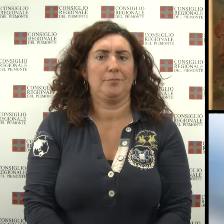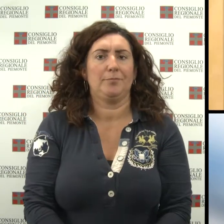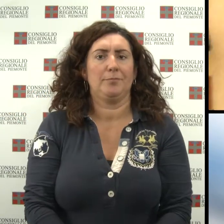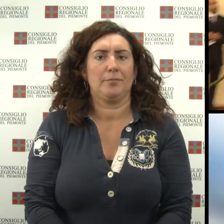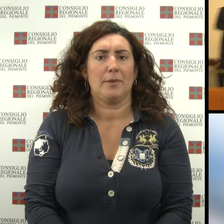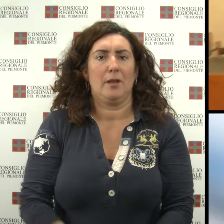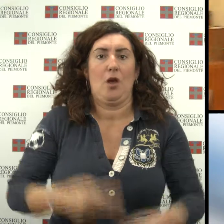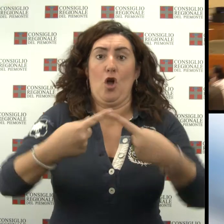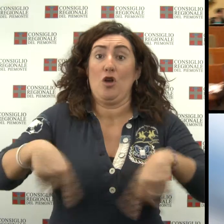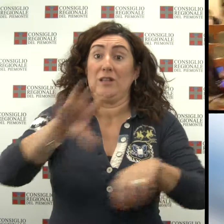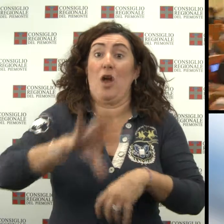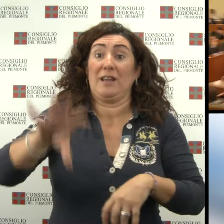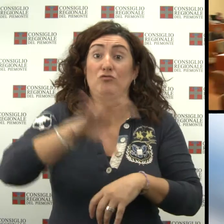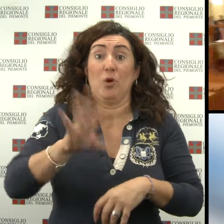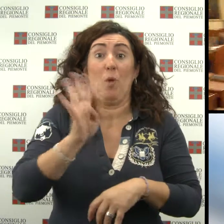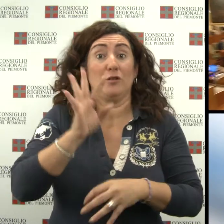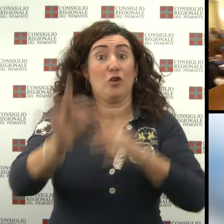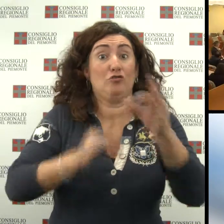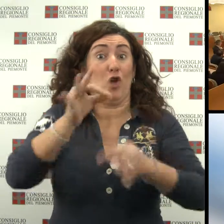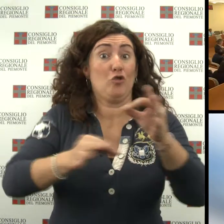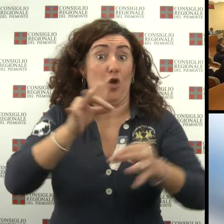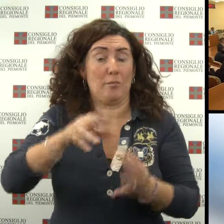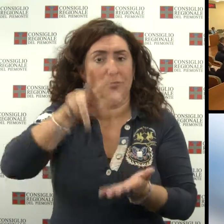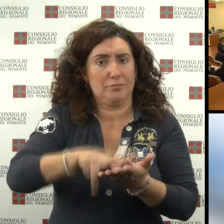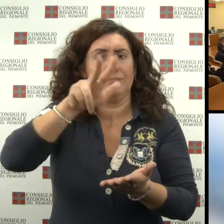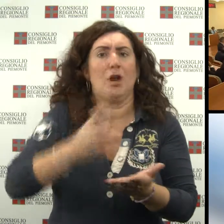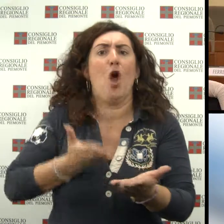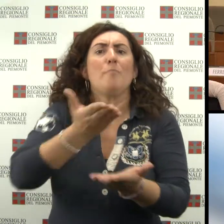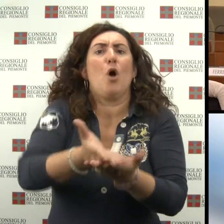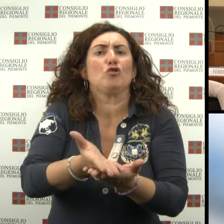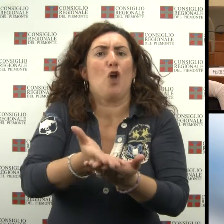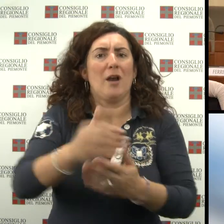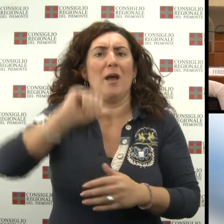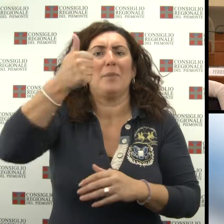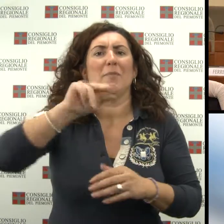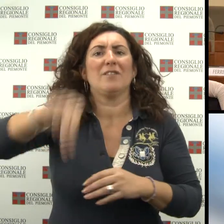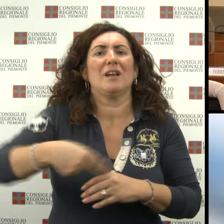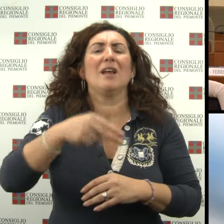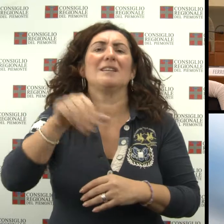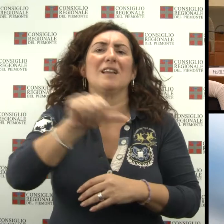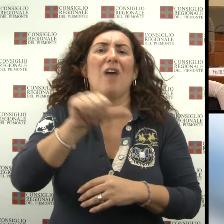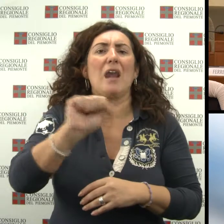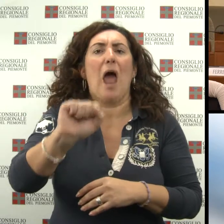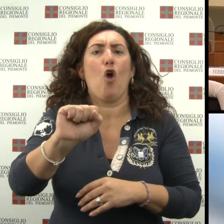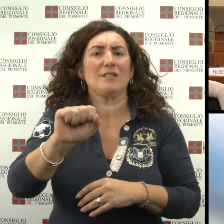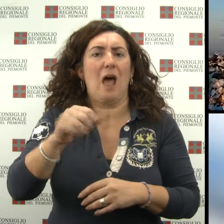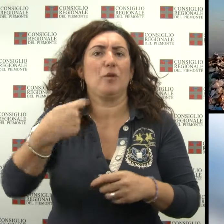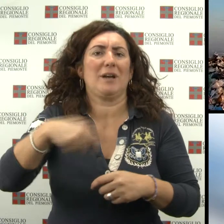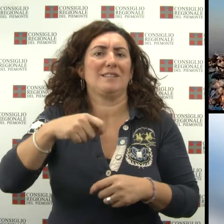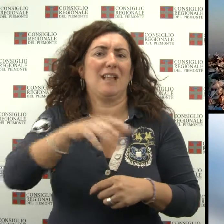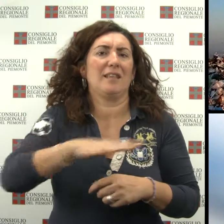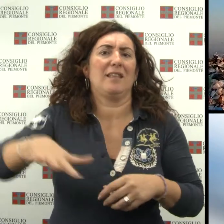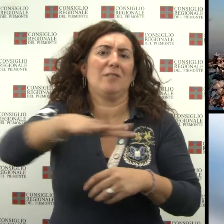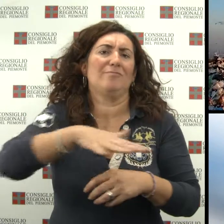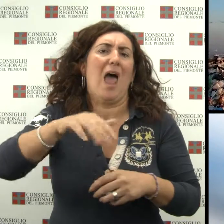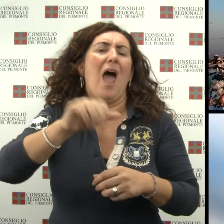Il Consiglio regionale ha approvato il 14 ottobre la mozione, prima firmataria Silvana Accossato, presidente della Commissione Ambiente, che